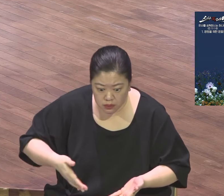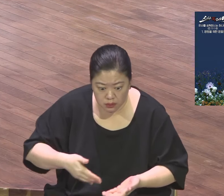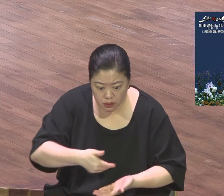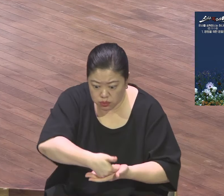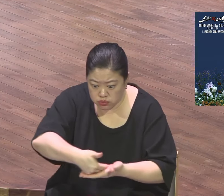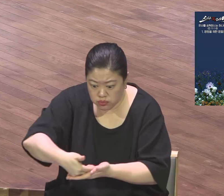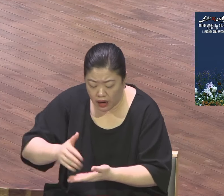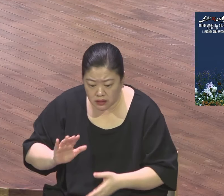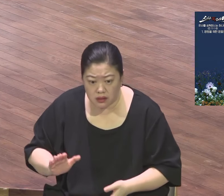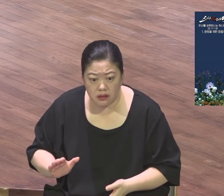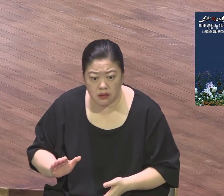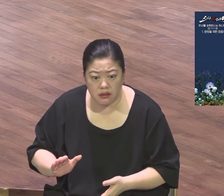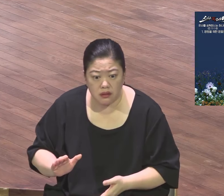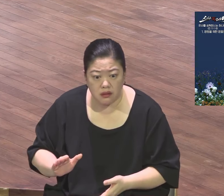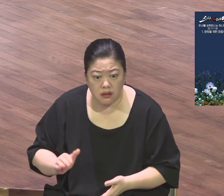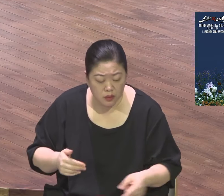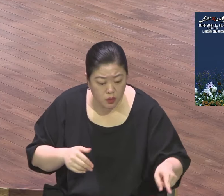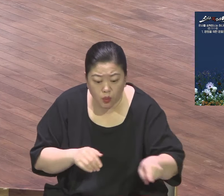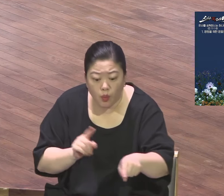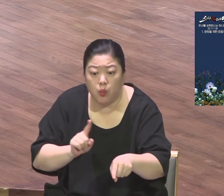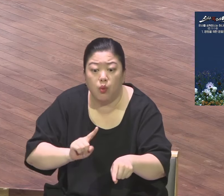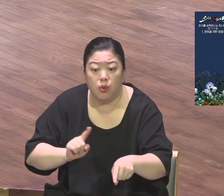너무 돈을 사랑하니까.